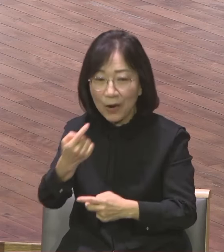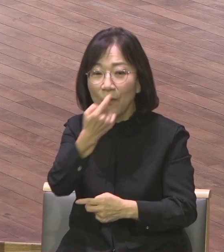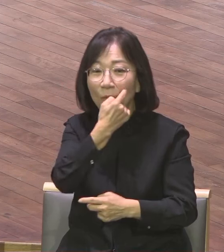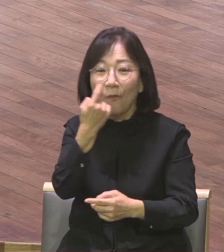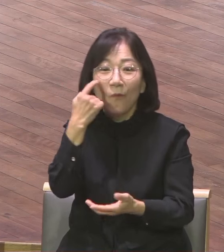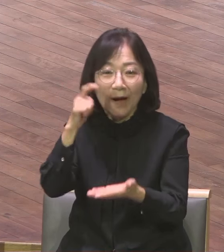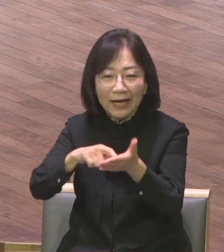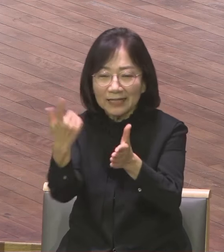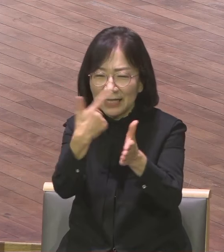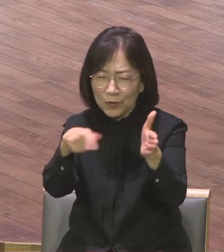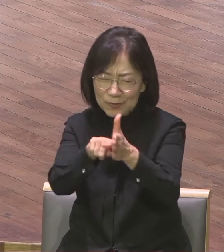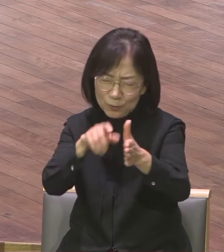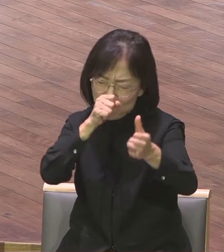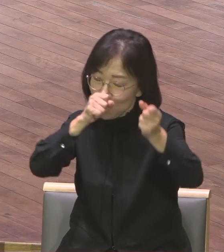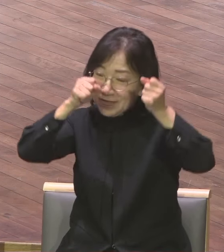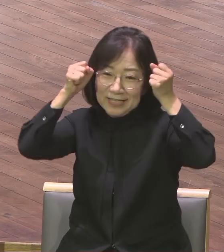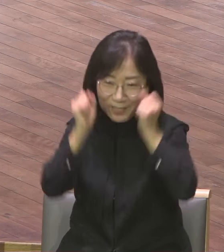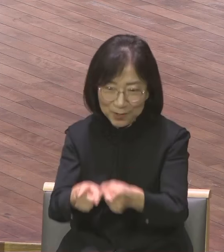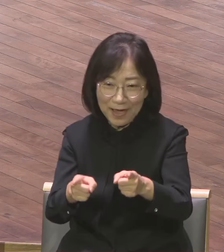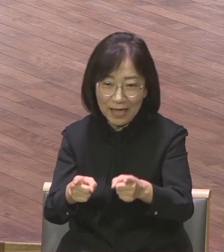기회입니다.